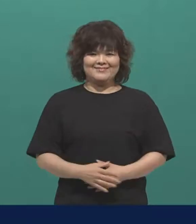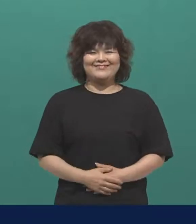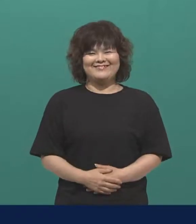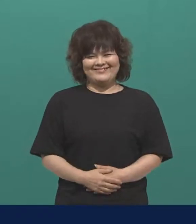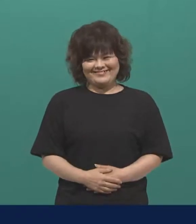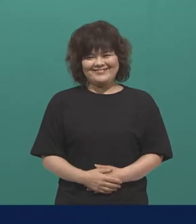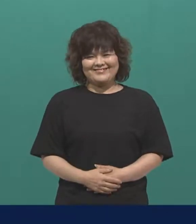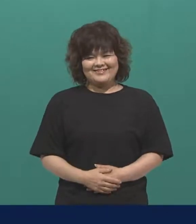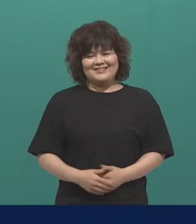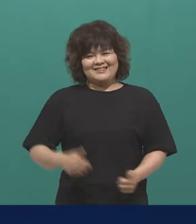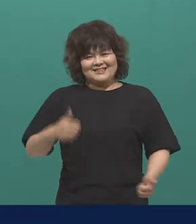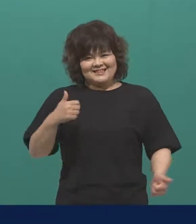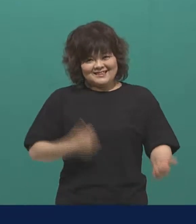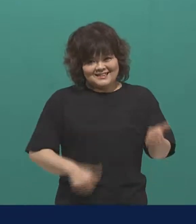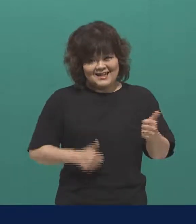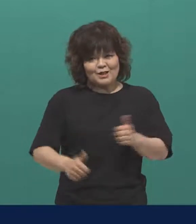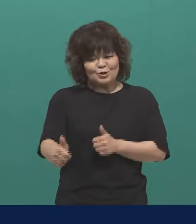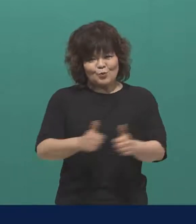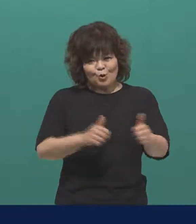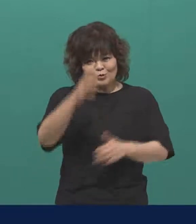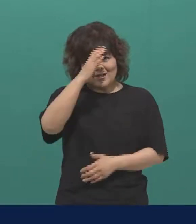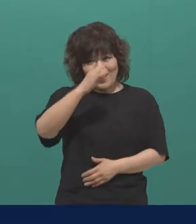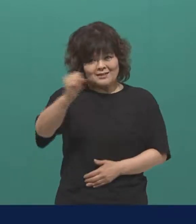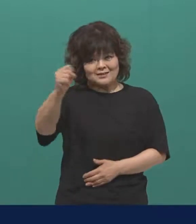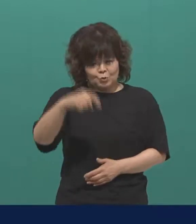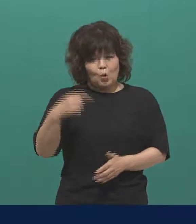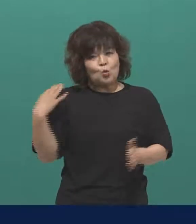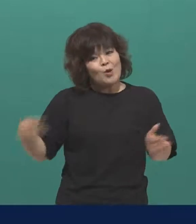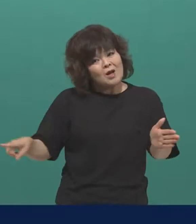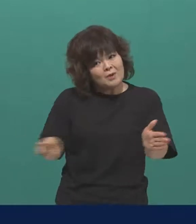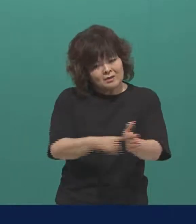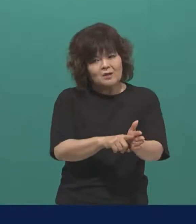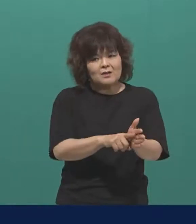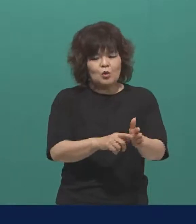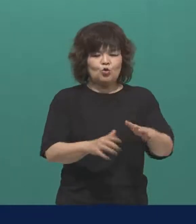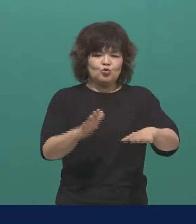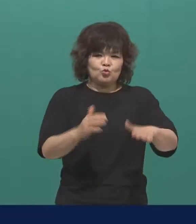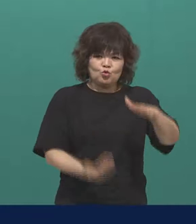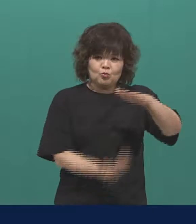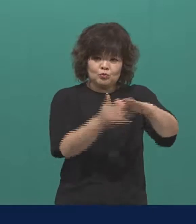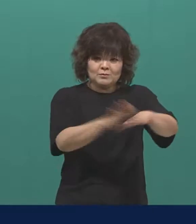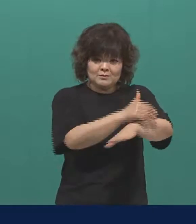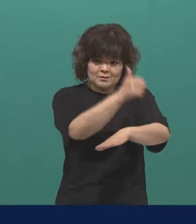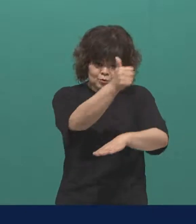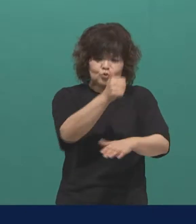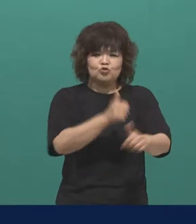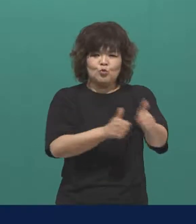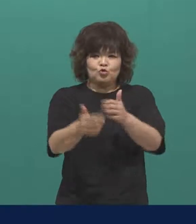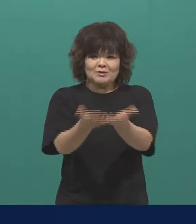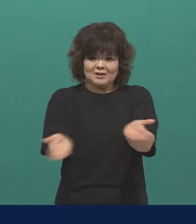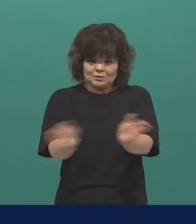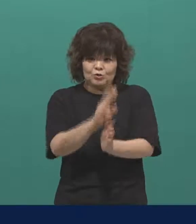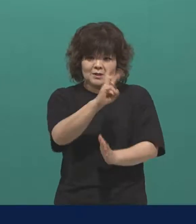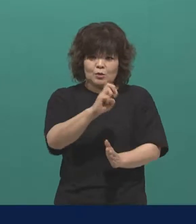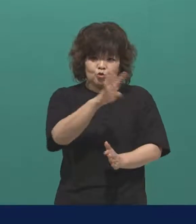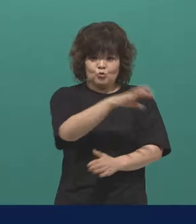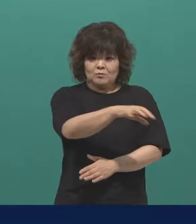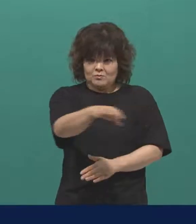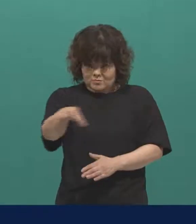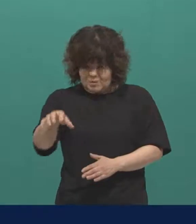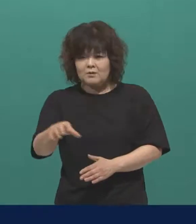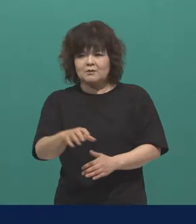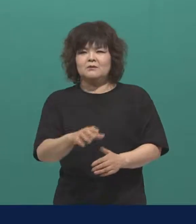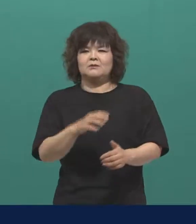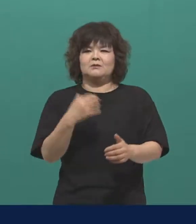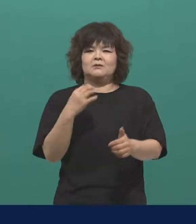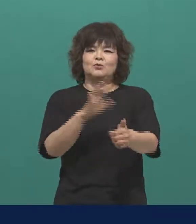と意気込みを述べました。滋賀スポーツ大使はこれまでに34組のトップアスリートや